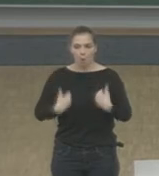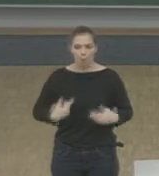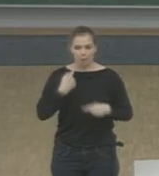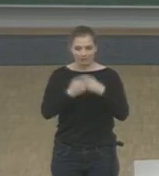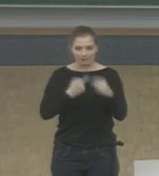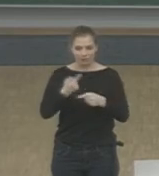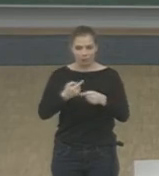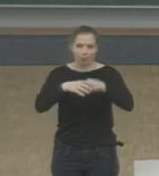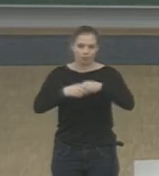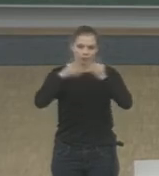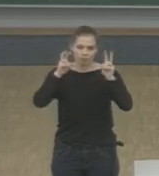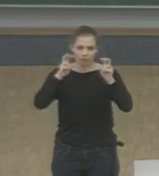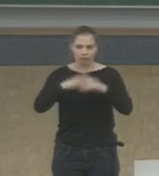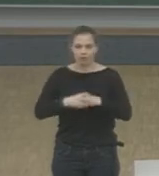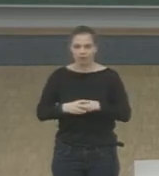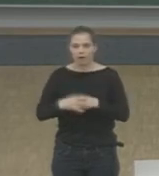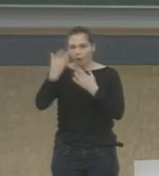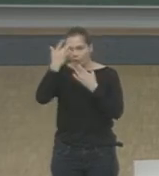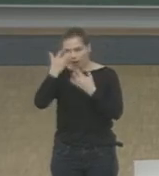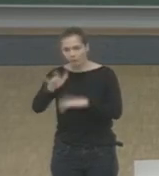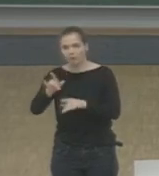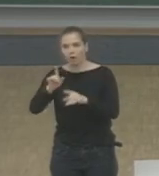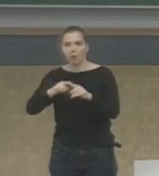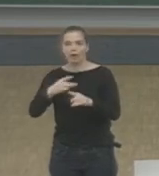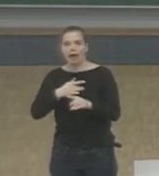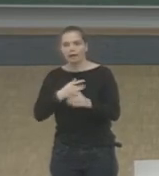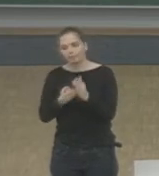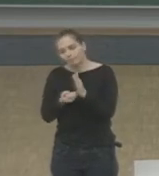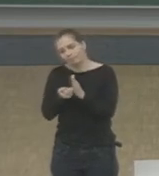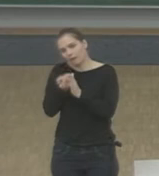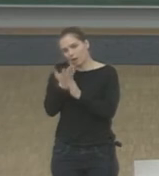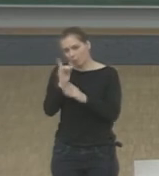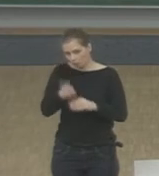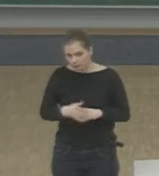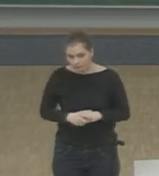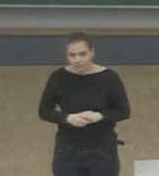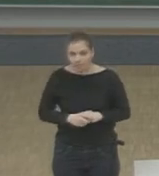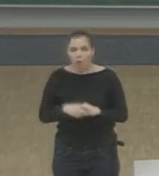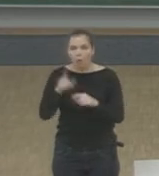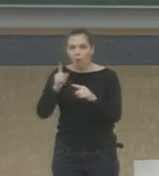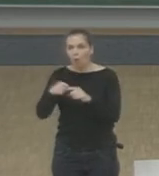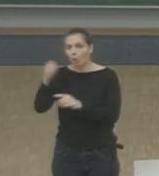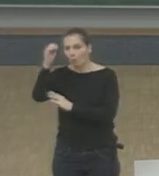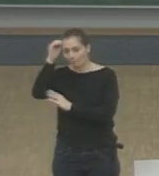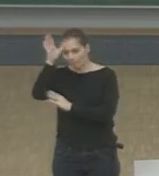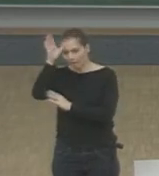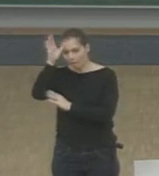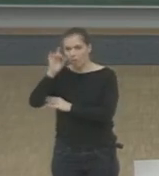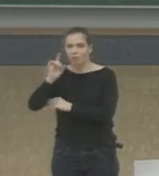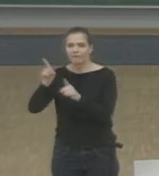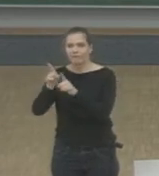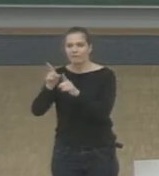Humanisierungsversprechen, Anerkennung, Empathie und Herzensbildung einerseits und Bildung als Mittel zu anderen,